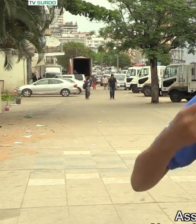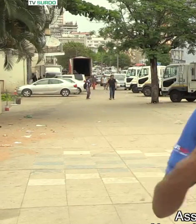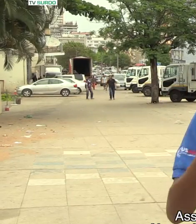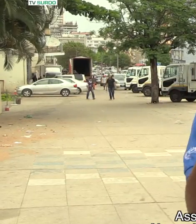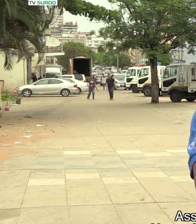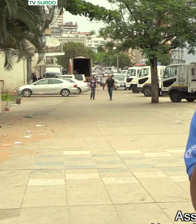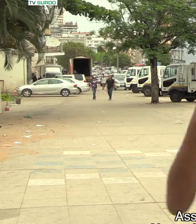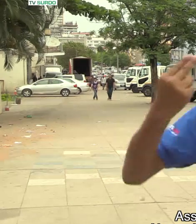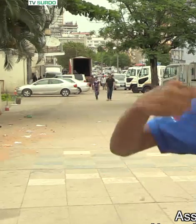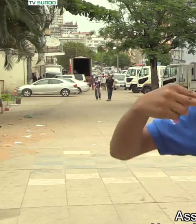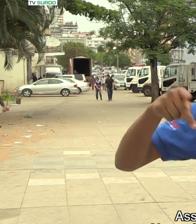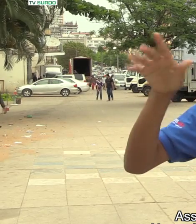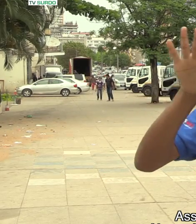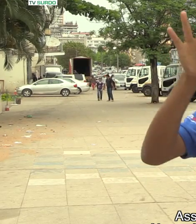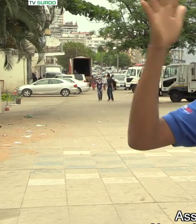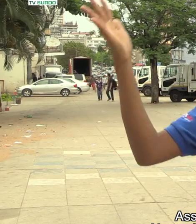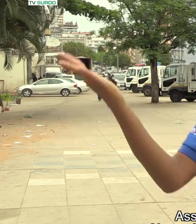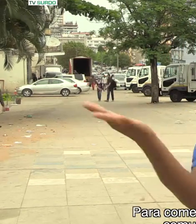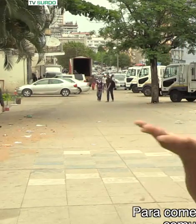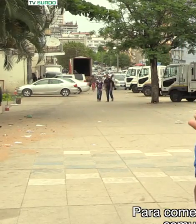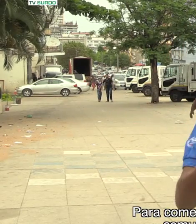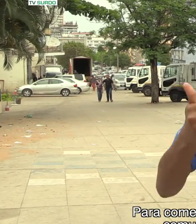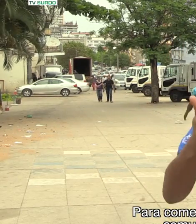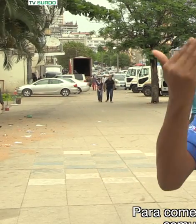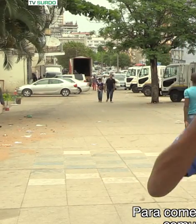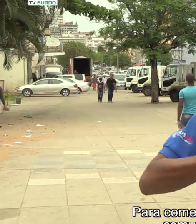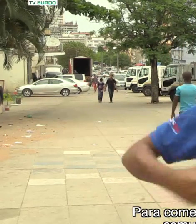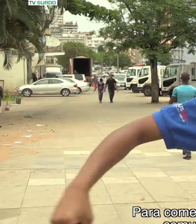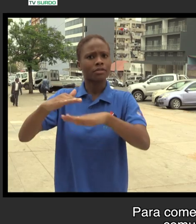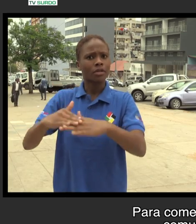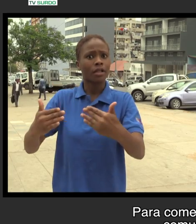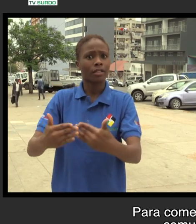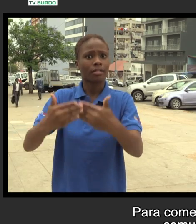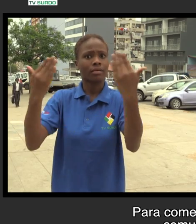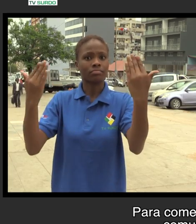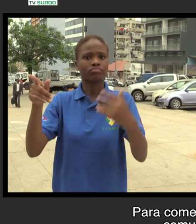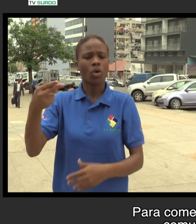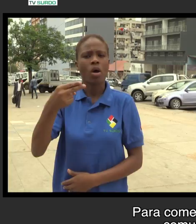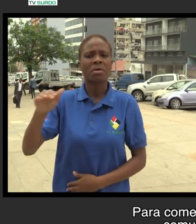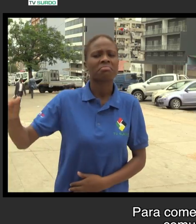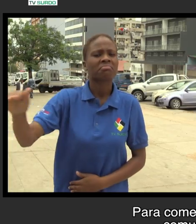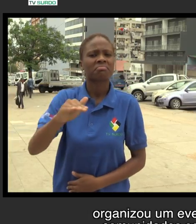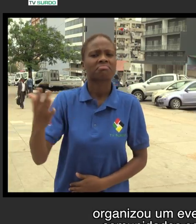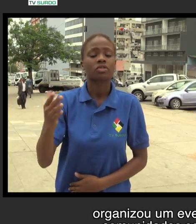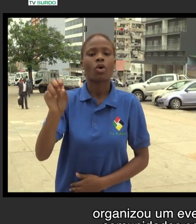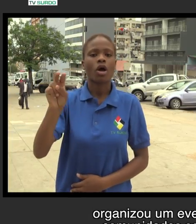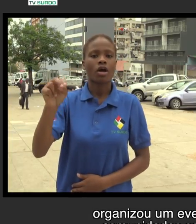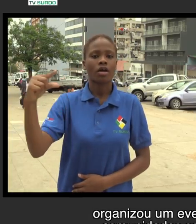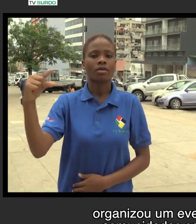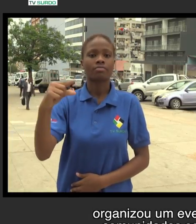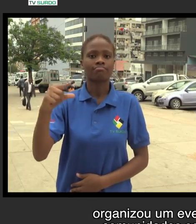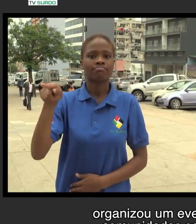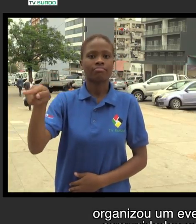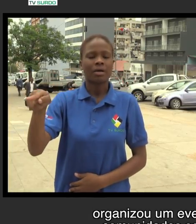Assinala-se amanhã 19 de novembro o Dia Mundial da Latrina. Para comemorar esta data, uma organização comunitária designada a Estamos